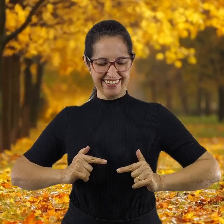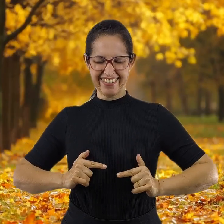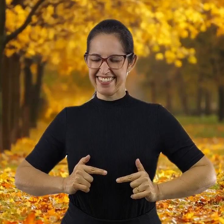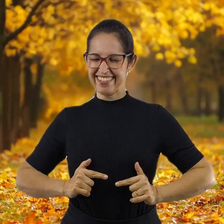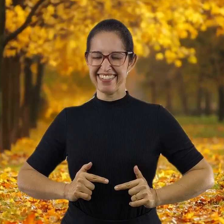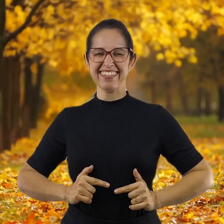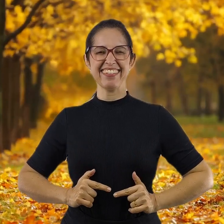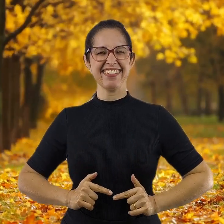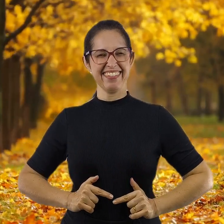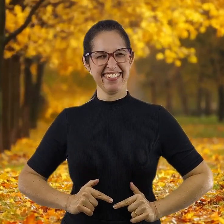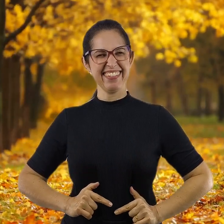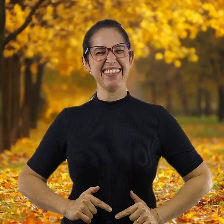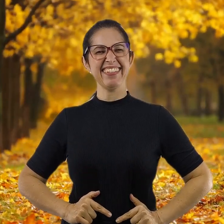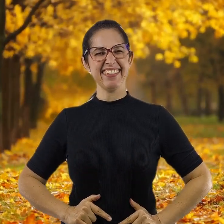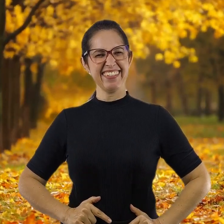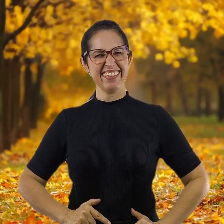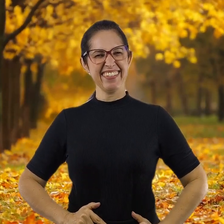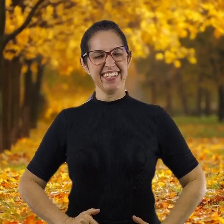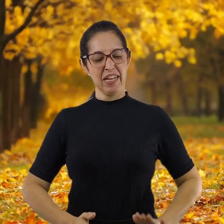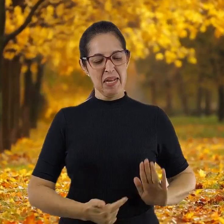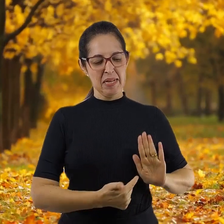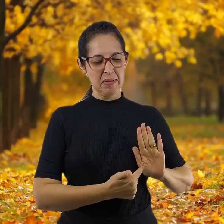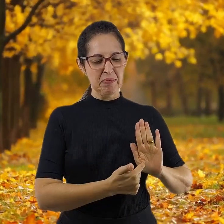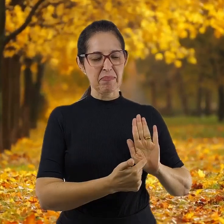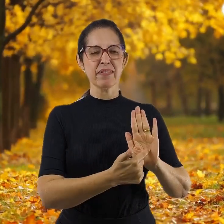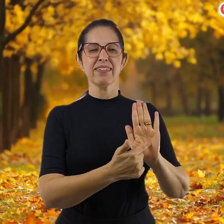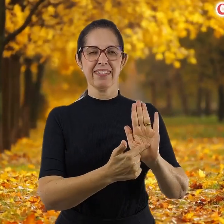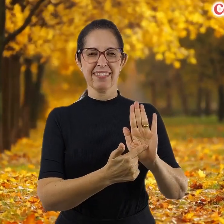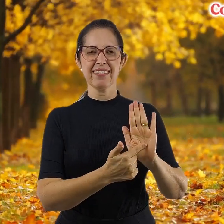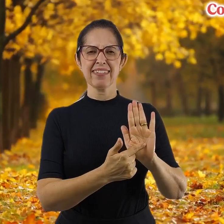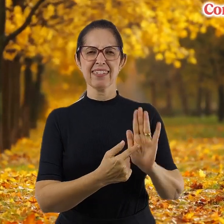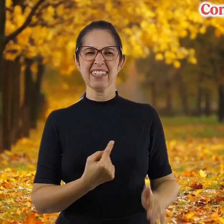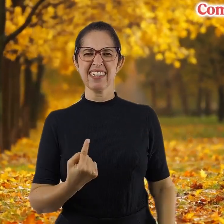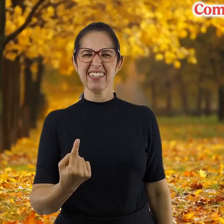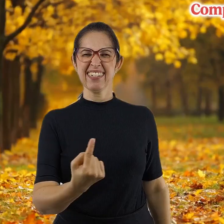Porque o linho são a